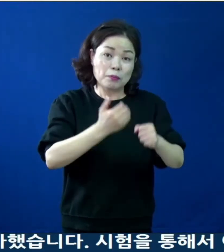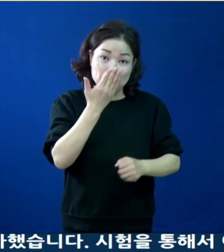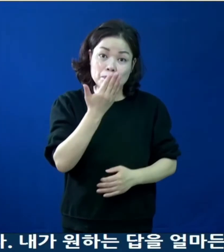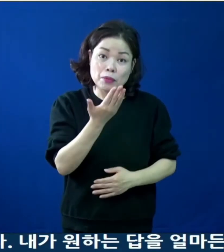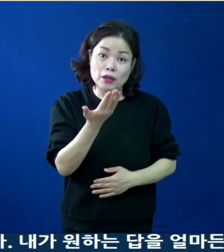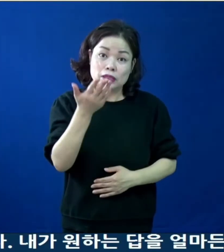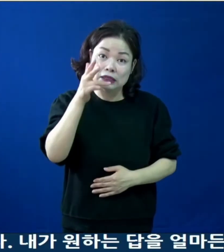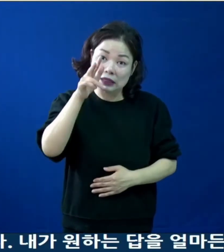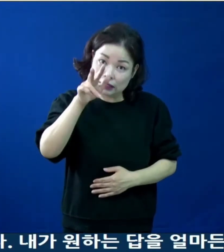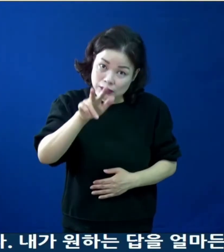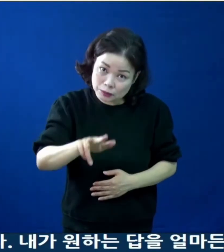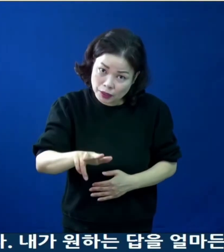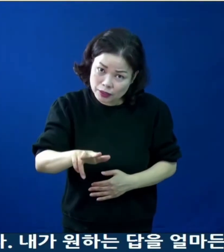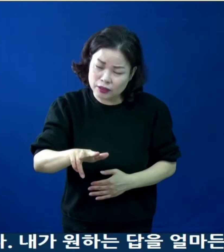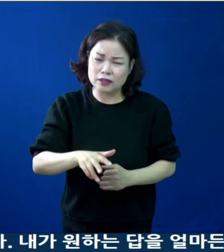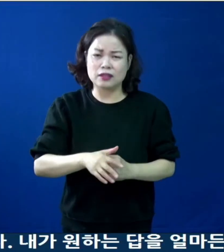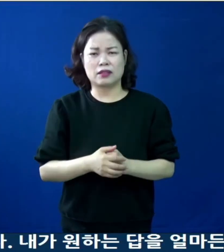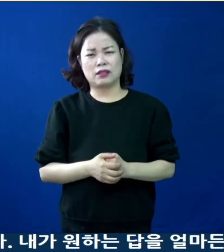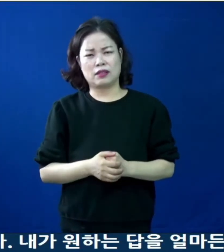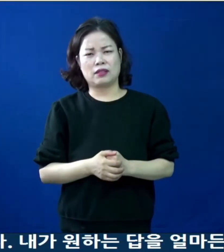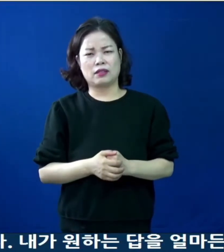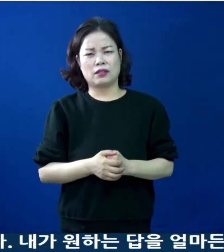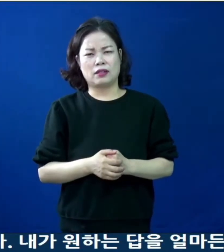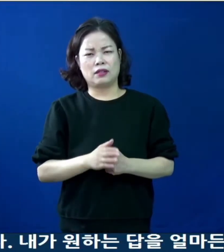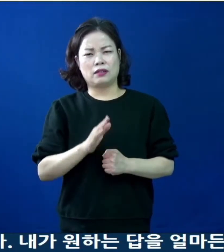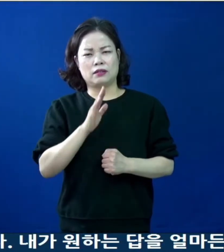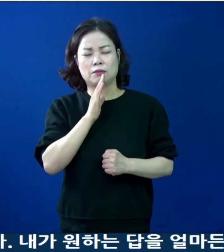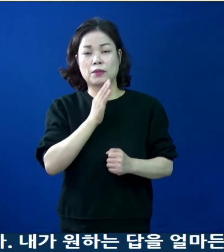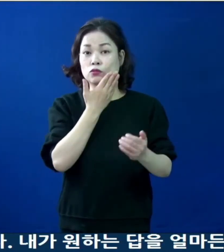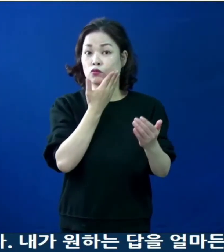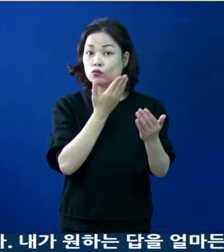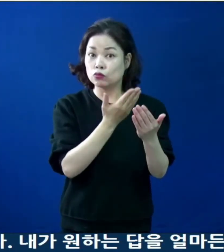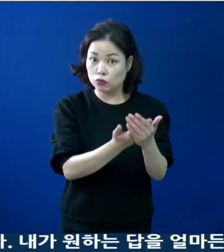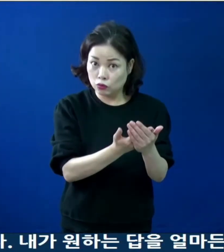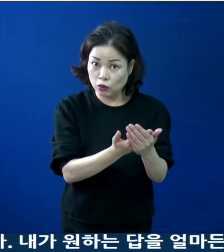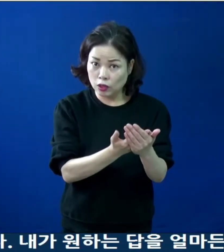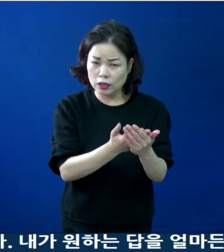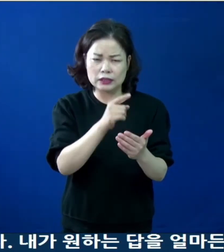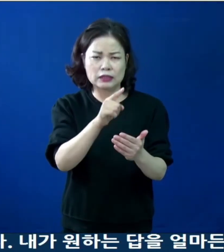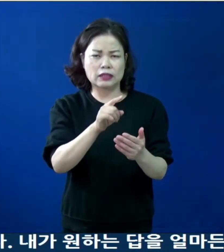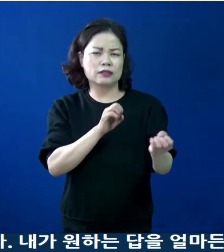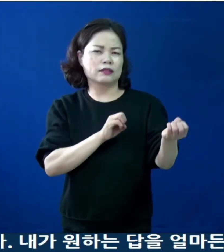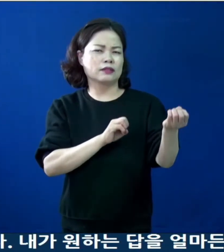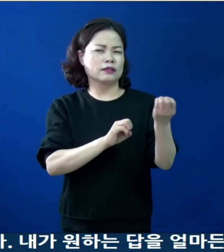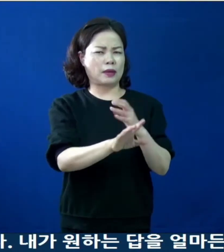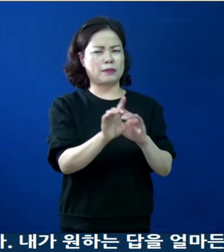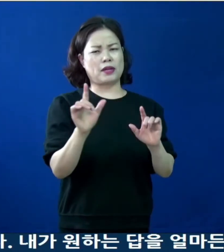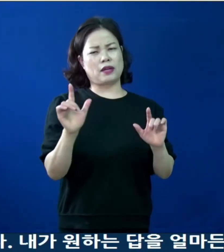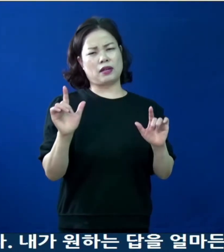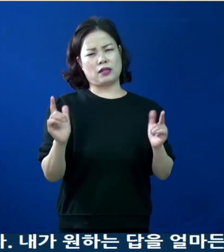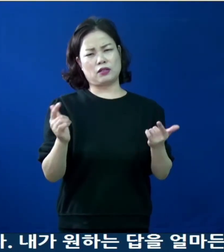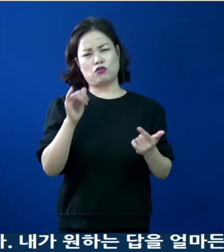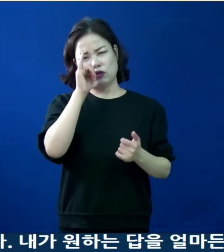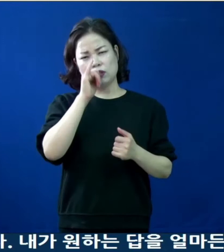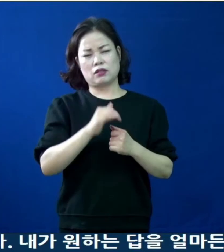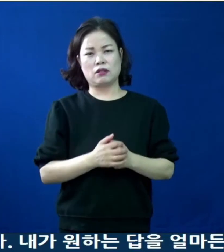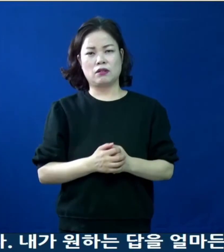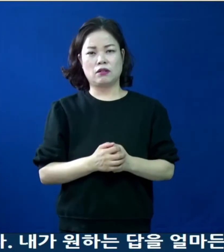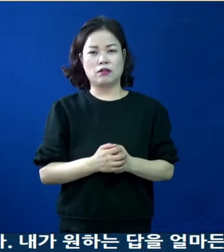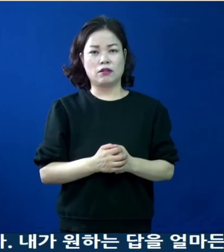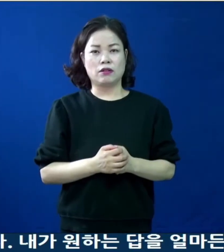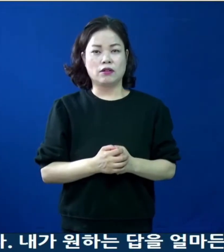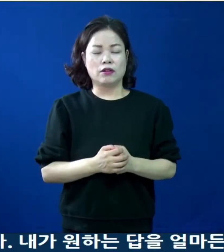있습니다. 하지만 정작 중요한 것은 그것이 답이 아닐 수 있다라는 거예요.